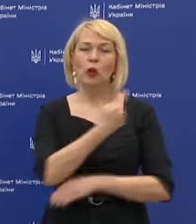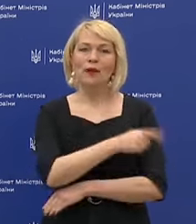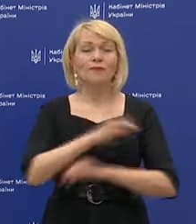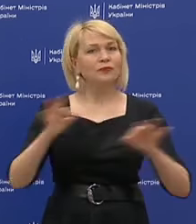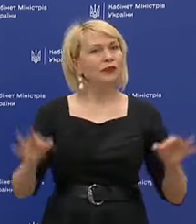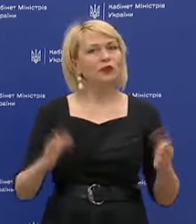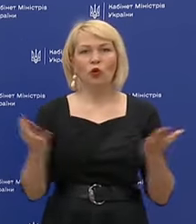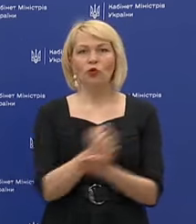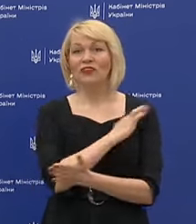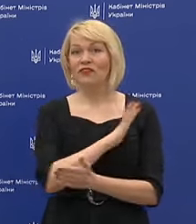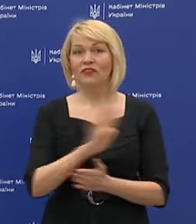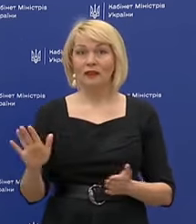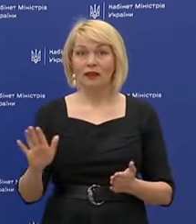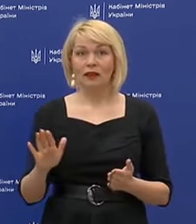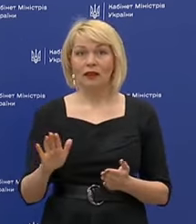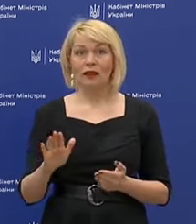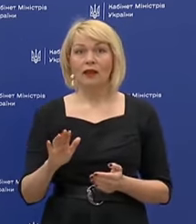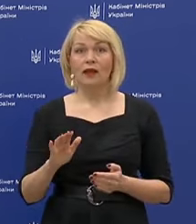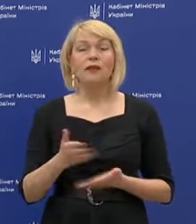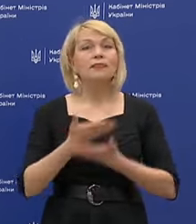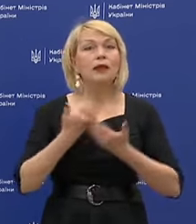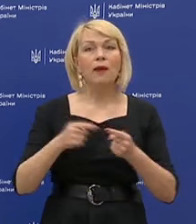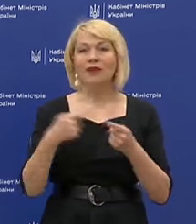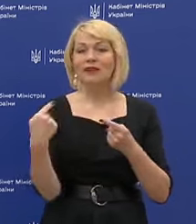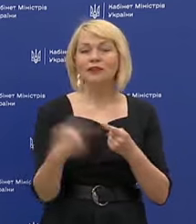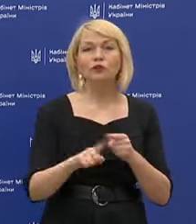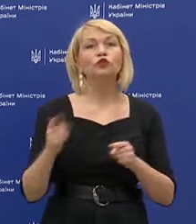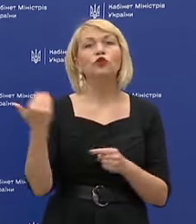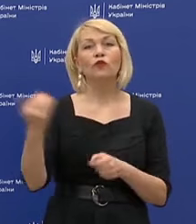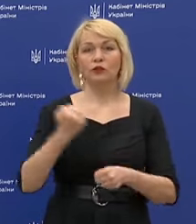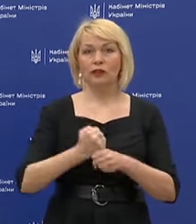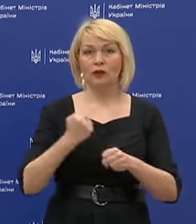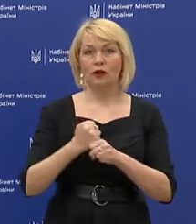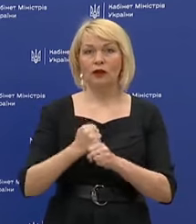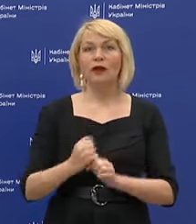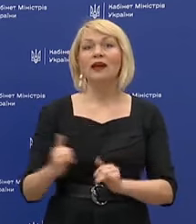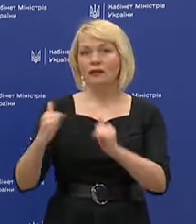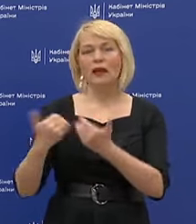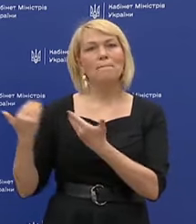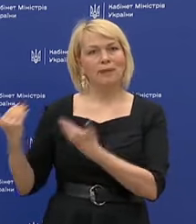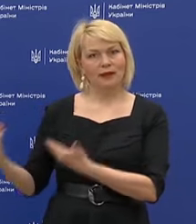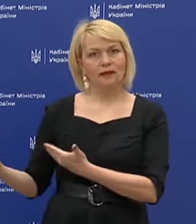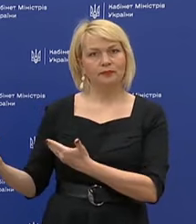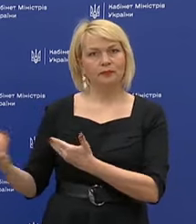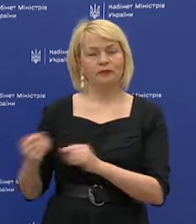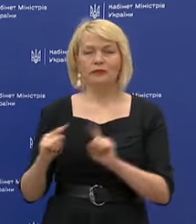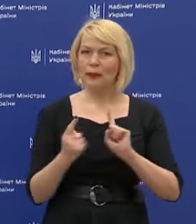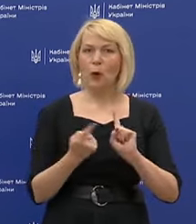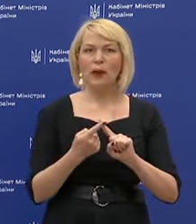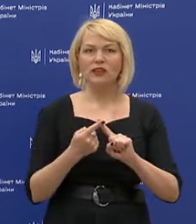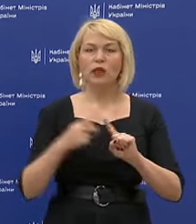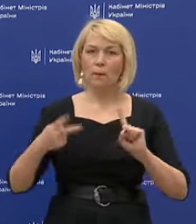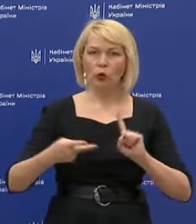нічого не вийде і нема різниці, що вони роблять, принаймні для мене. Це по-перше.